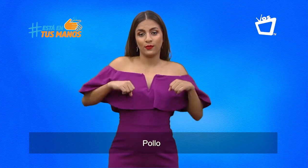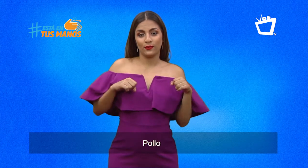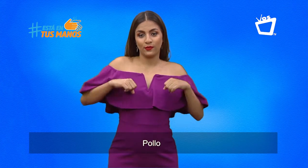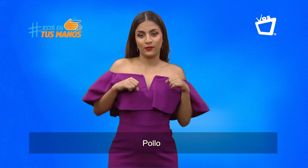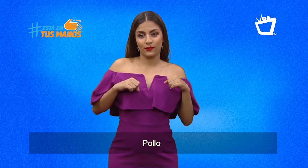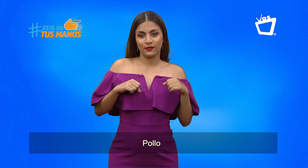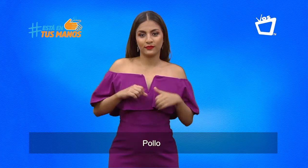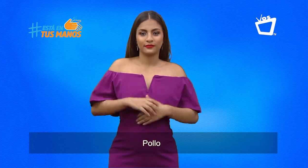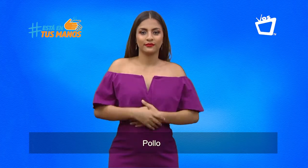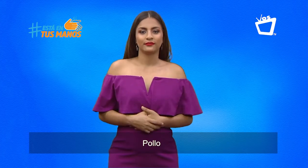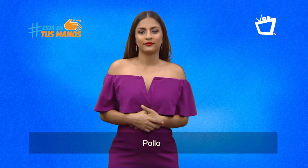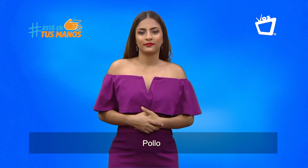pollo